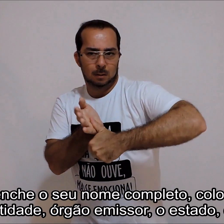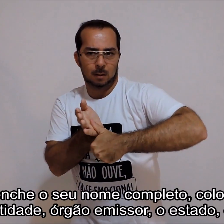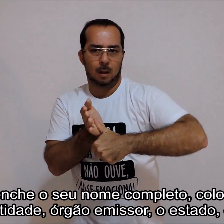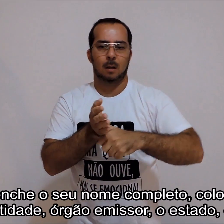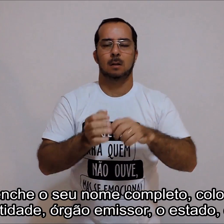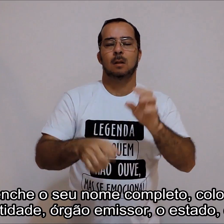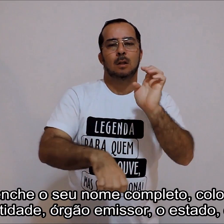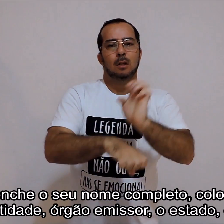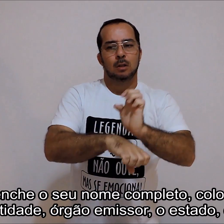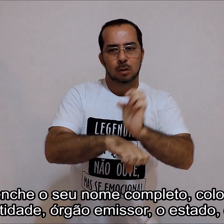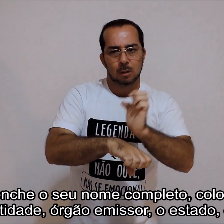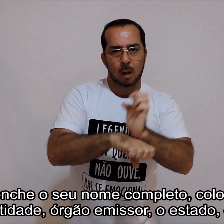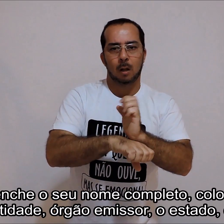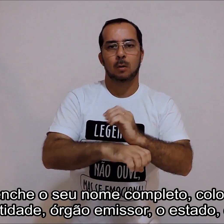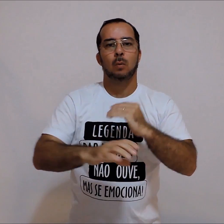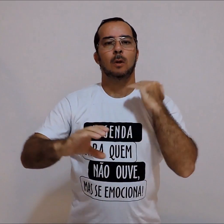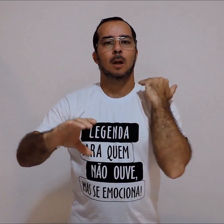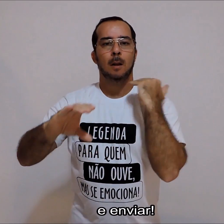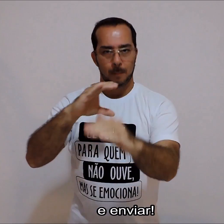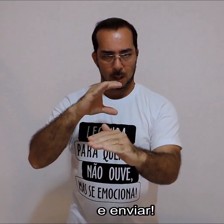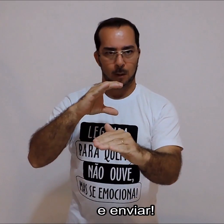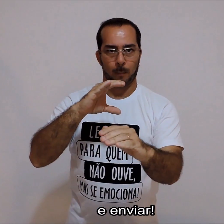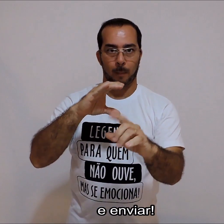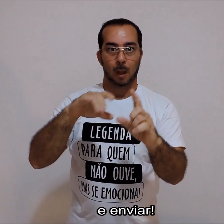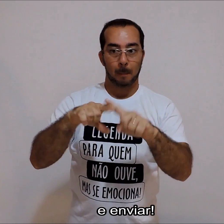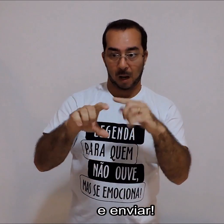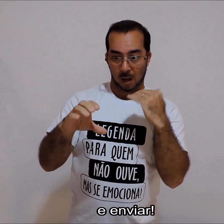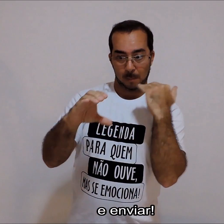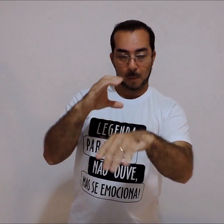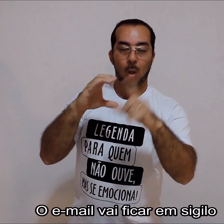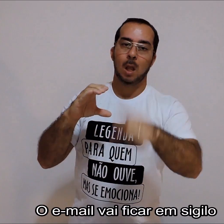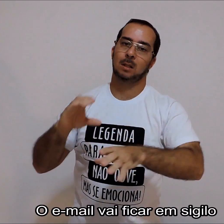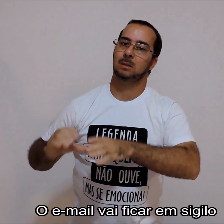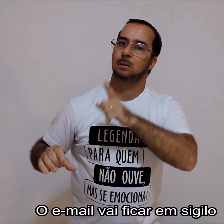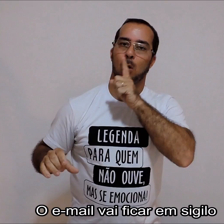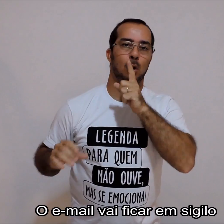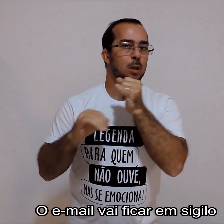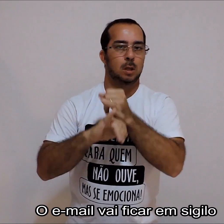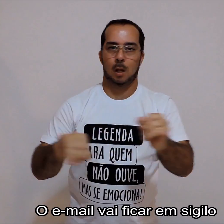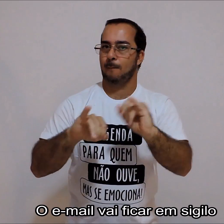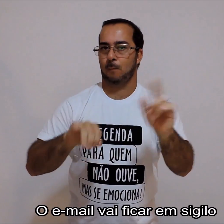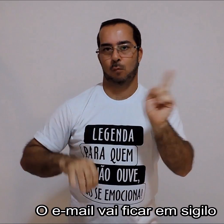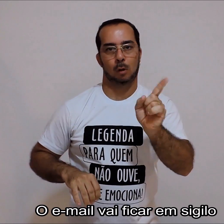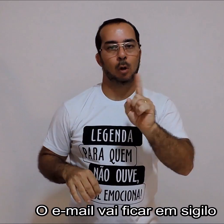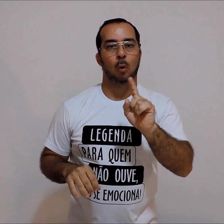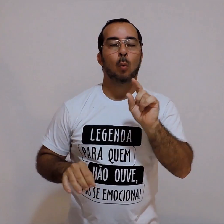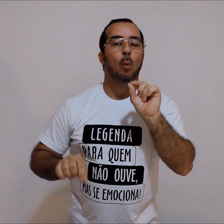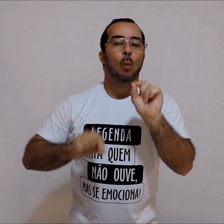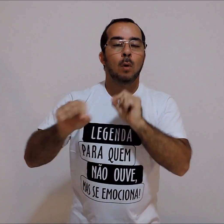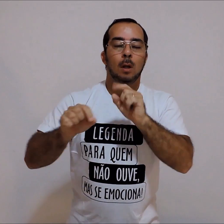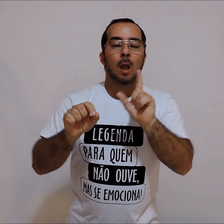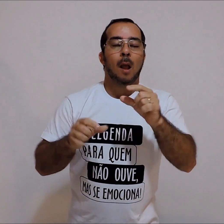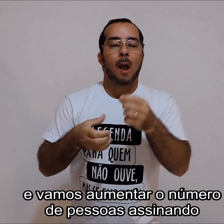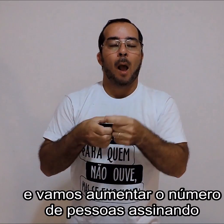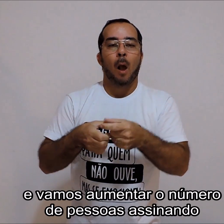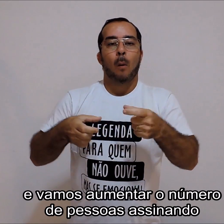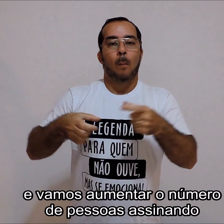-mail. E enviar. O e-mail vai ficar sigilo. E vamos